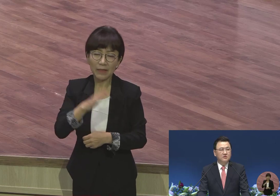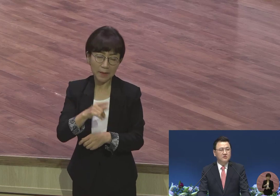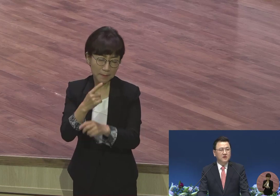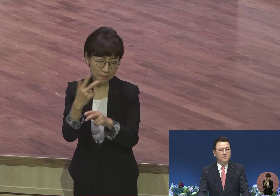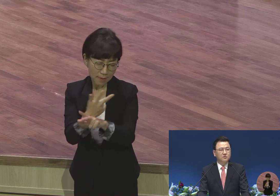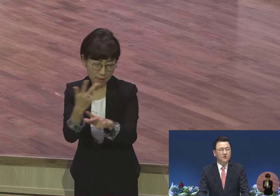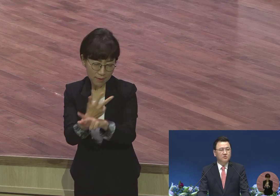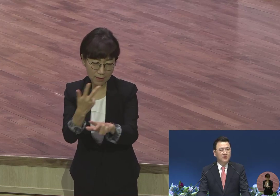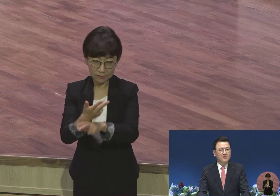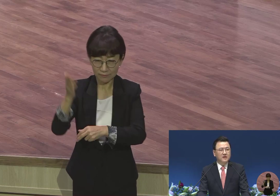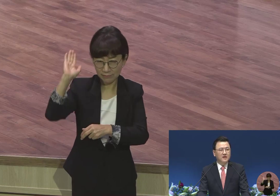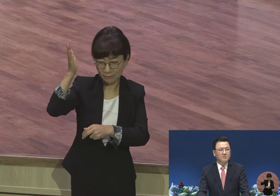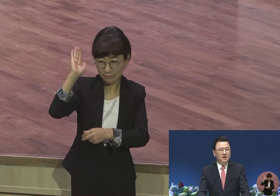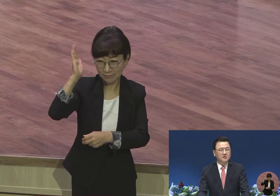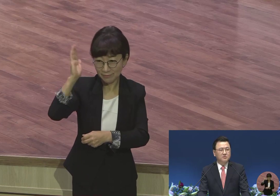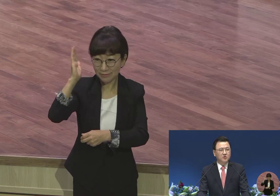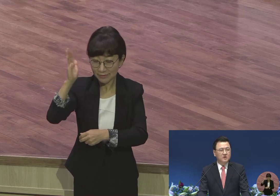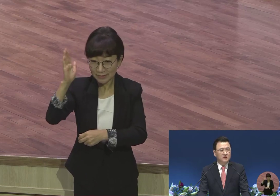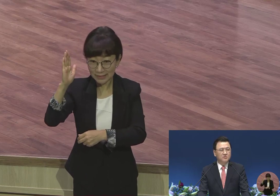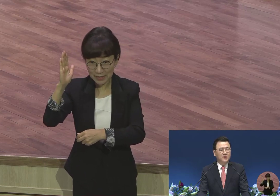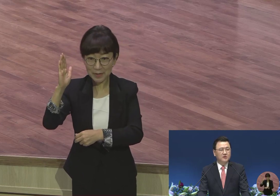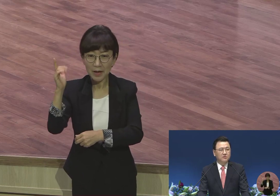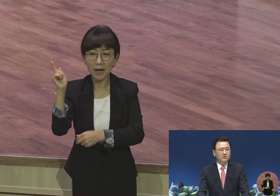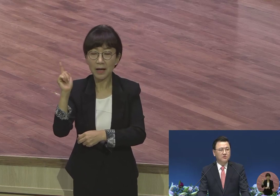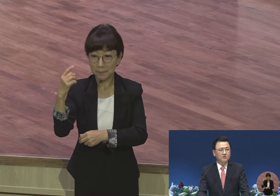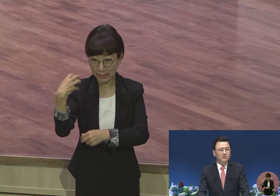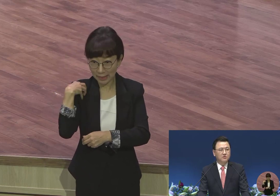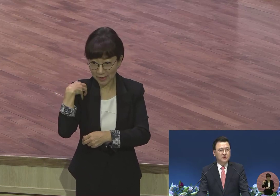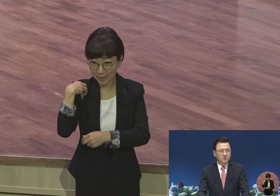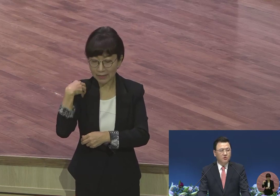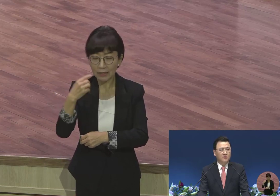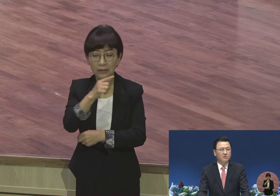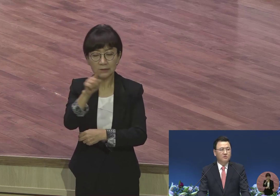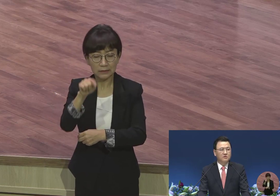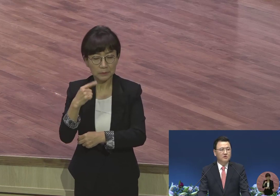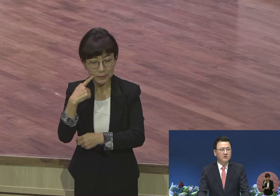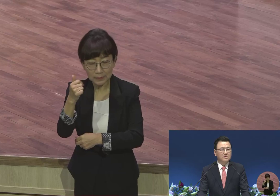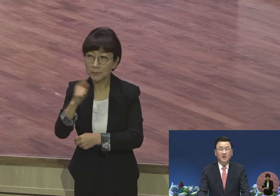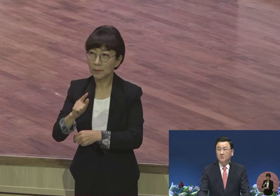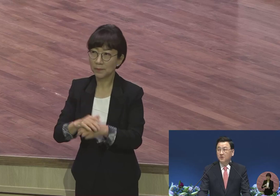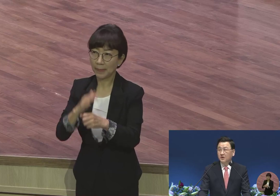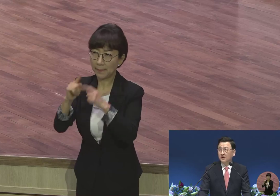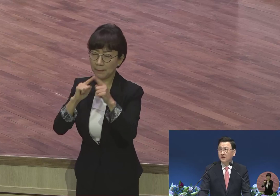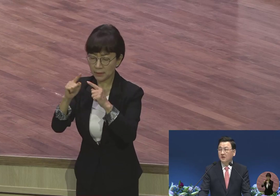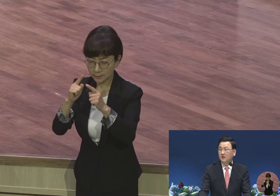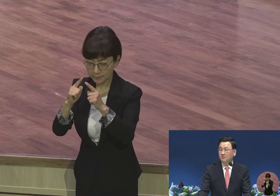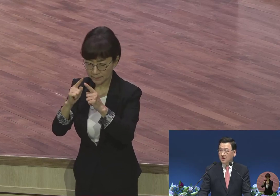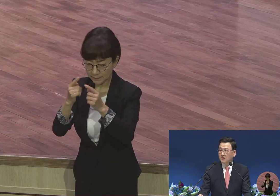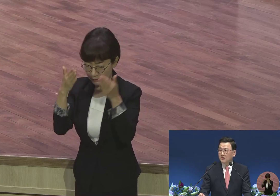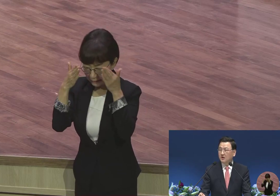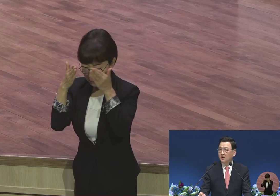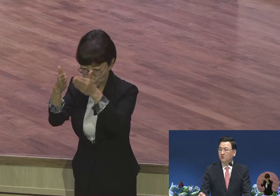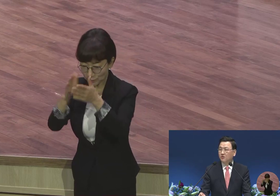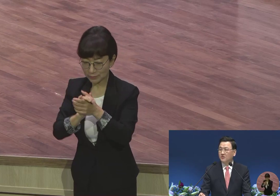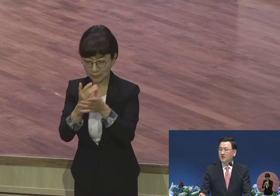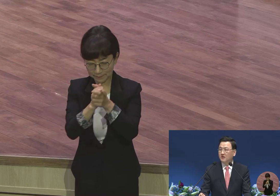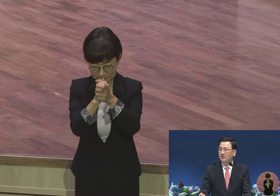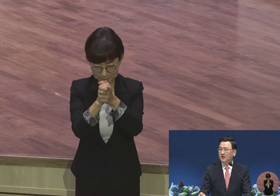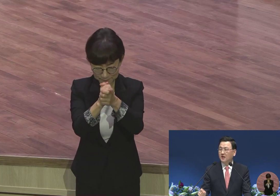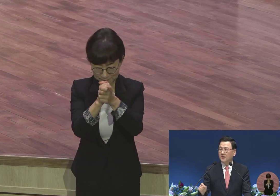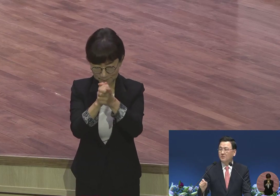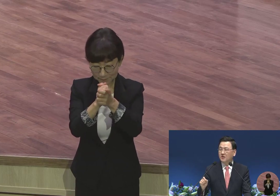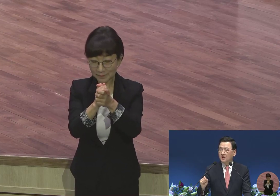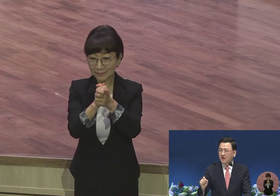지키는 것은 한 주간 동안 하나님의 말씀과 씨름해야 되고 또 기도하고 그래서 한편에 메시지가 나오는